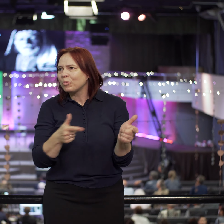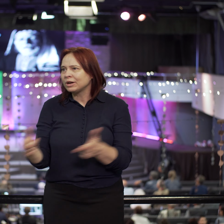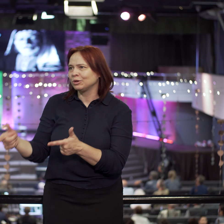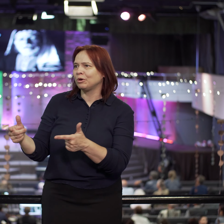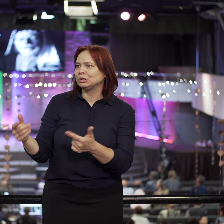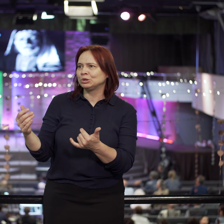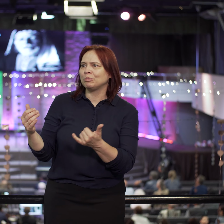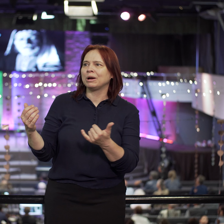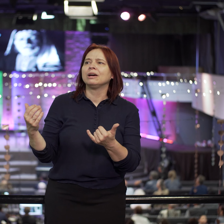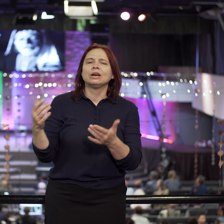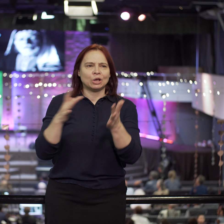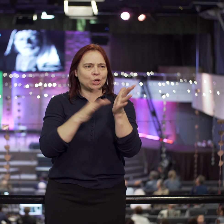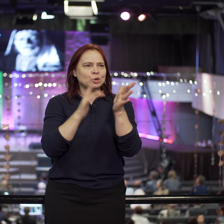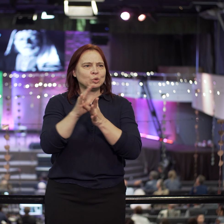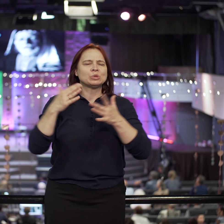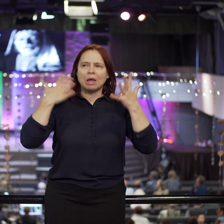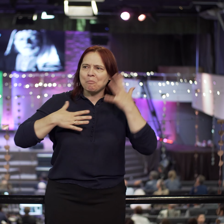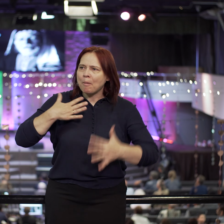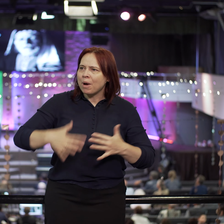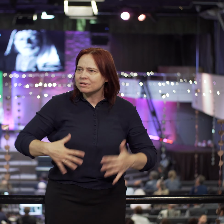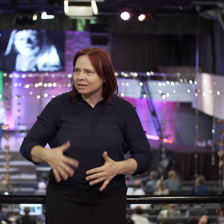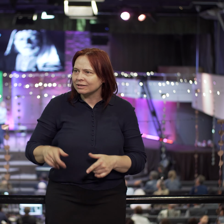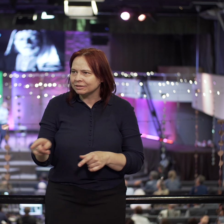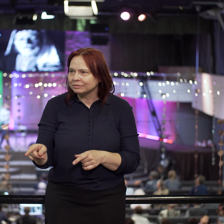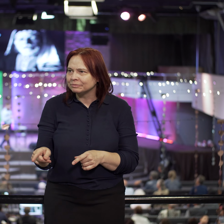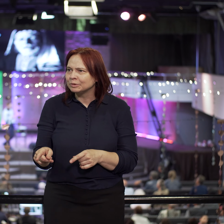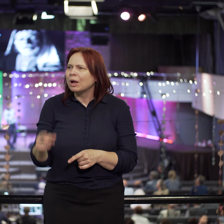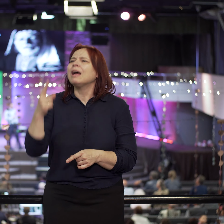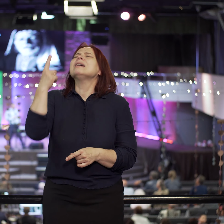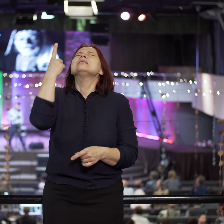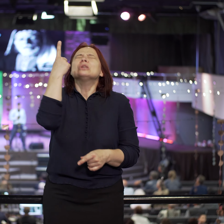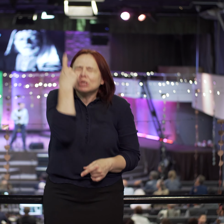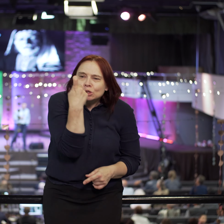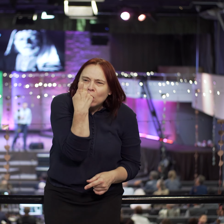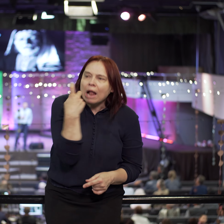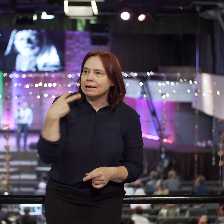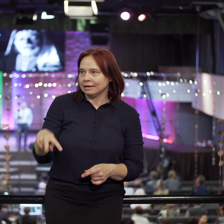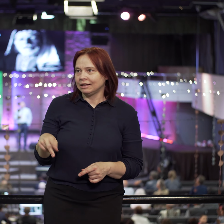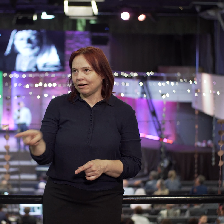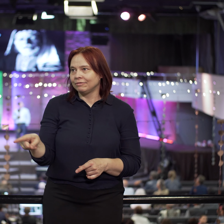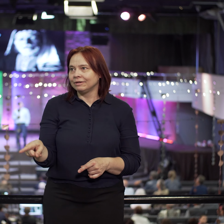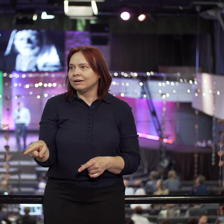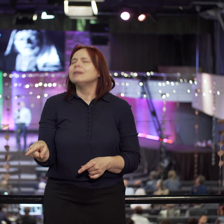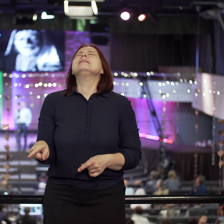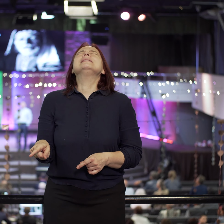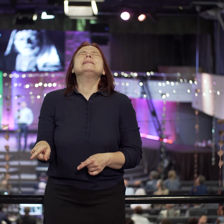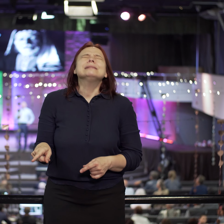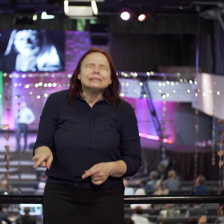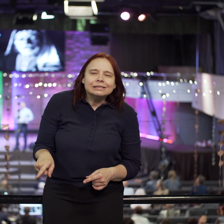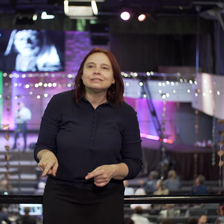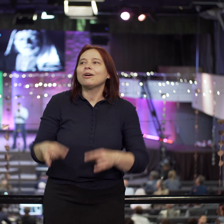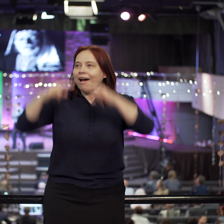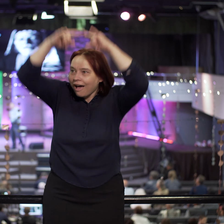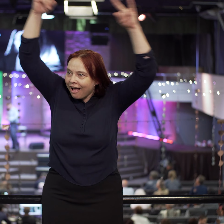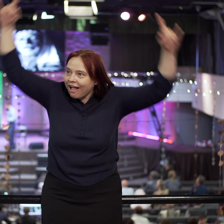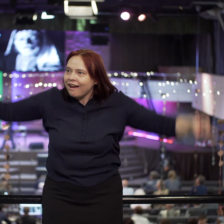мне. Этот человек был далеко не простым. И вот он пришел к Иисусу ночью,